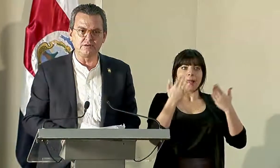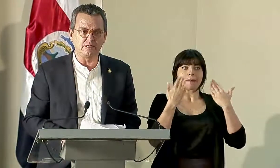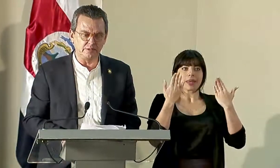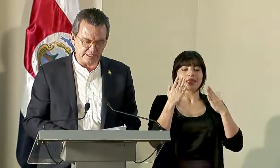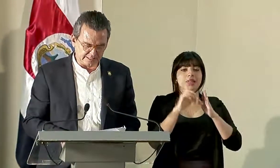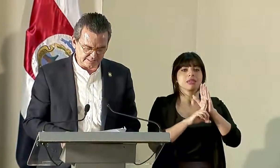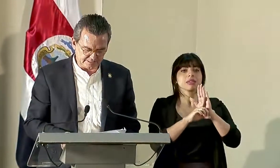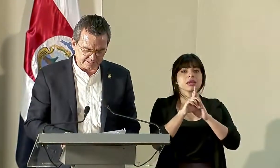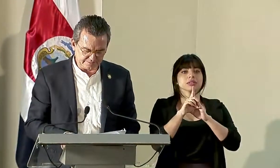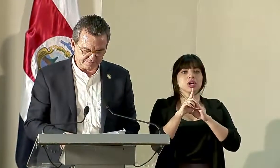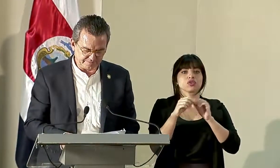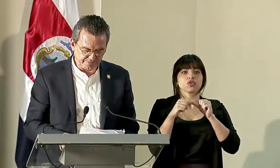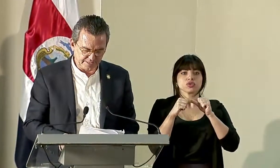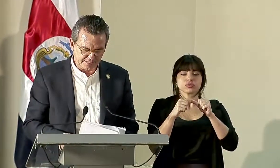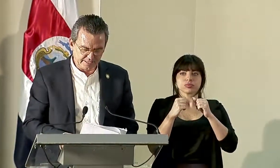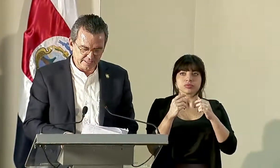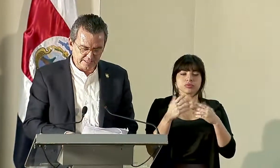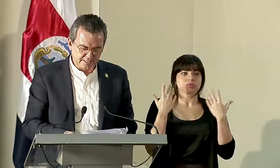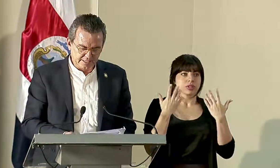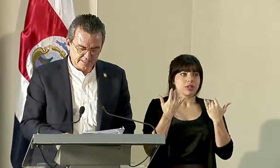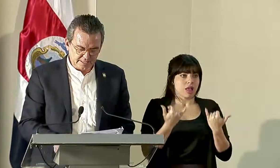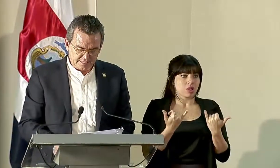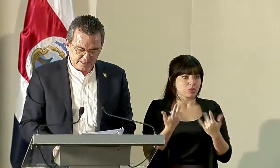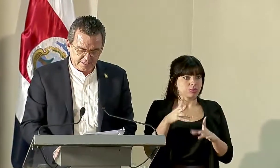desarrollo sostenible vigentes.